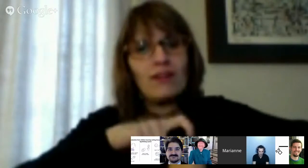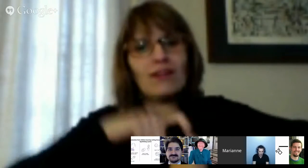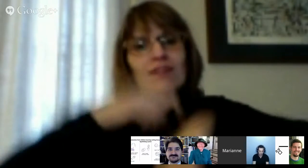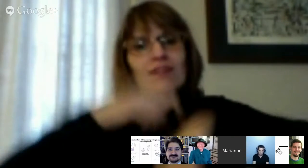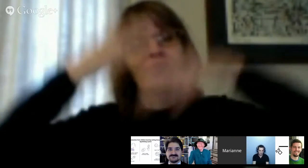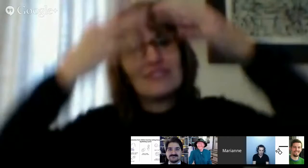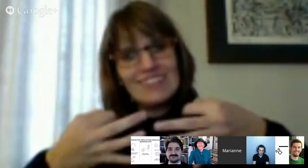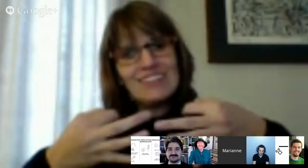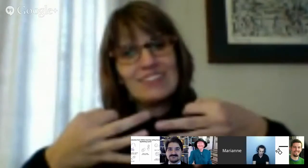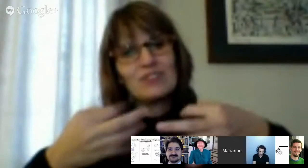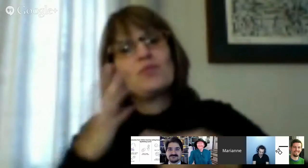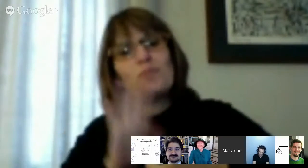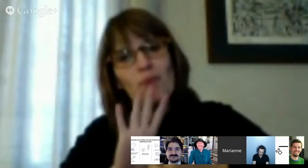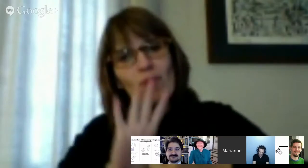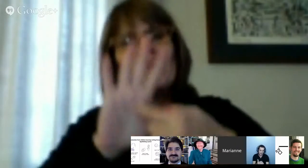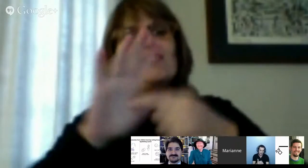aprender.